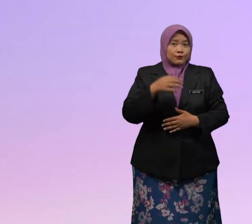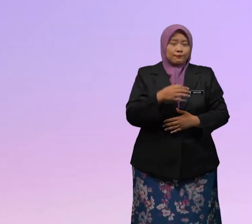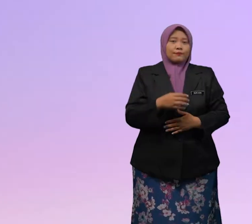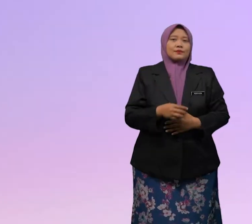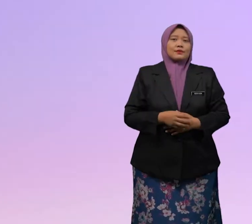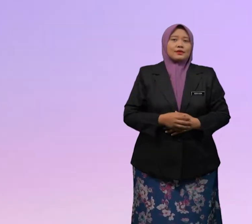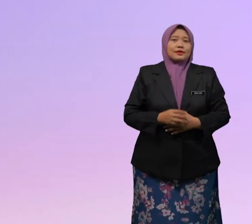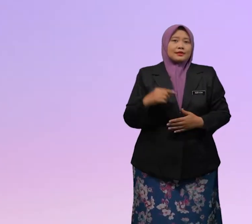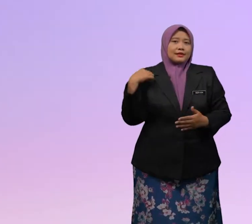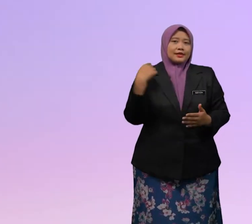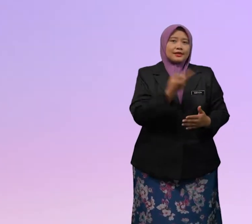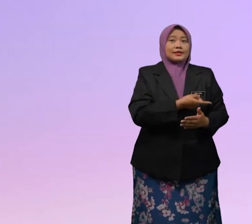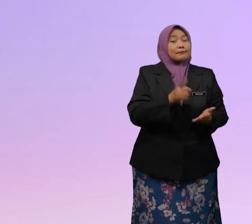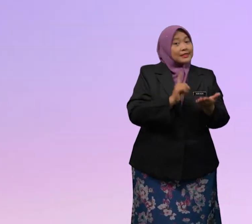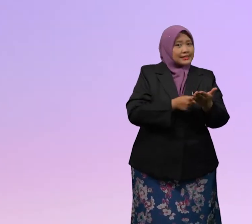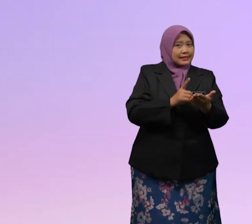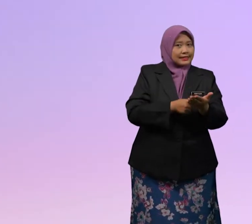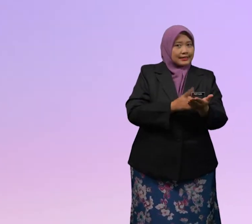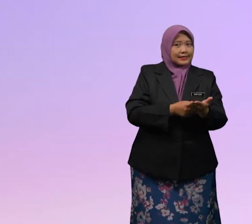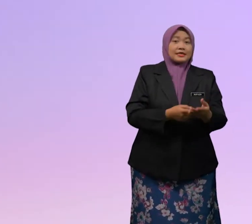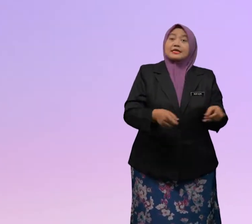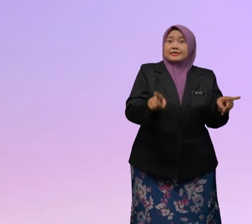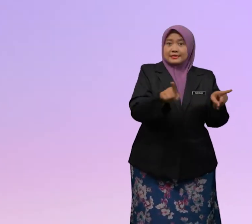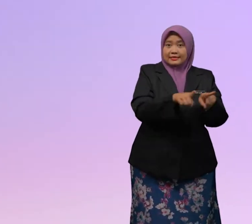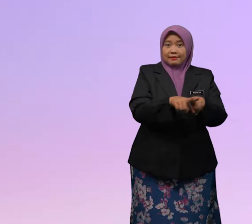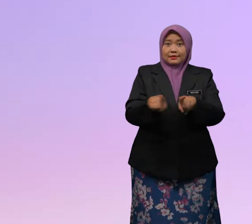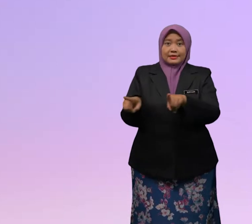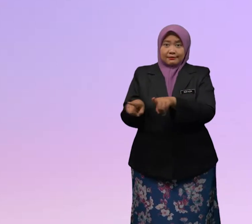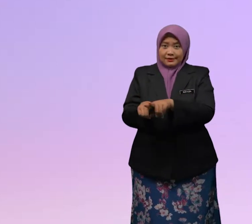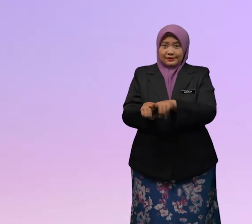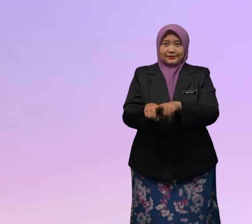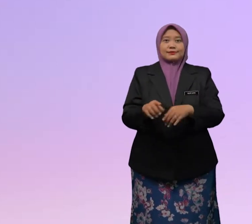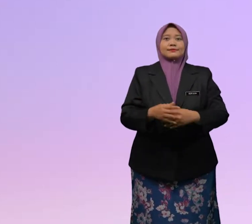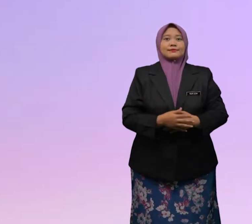Jom kita bincangkan sama-sama.